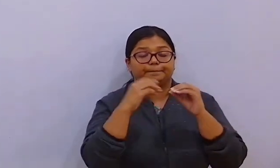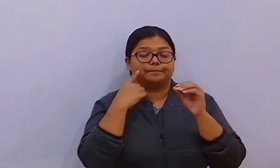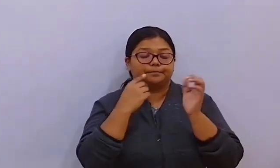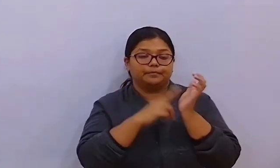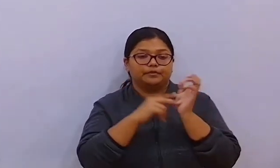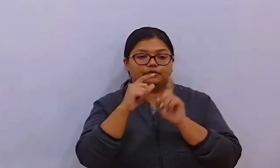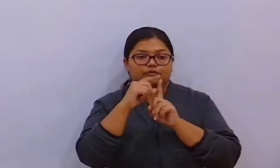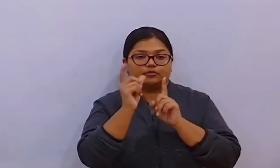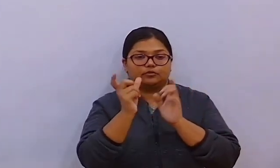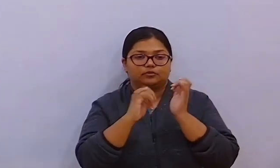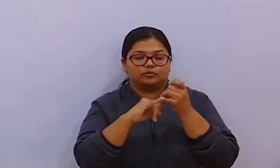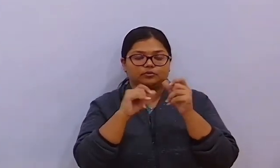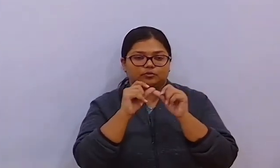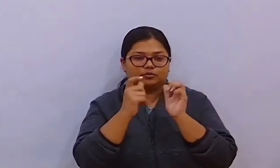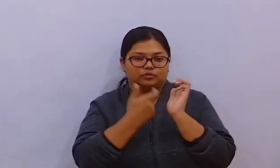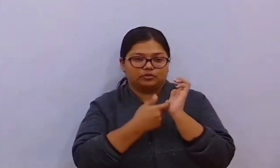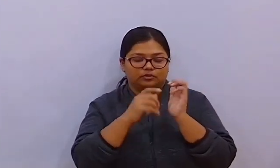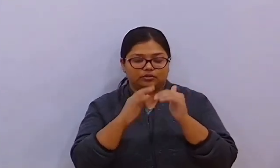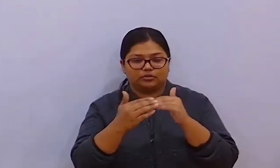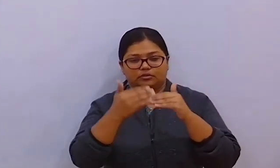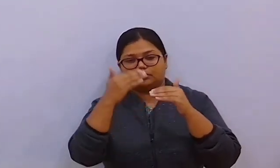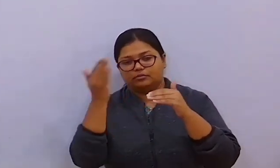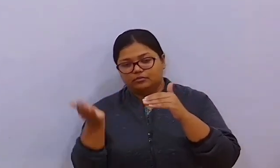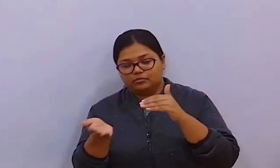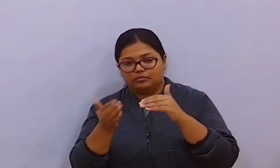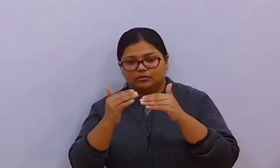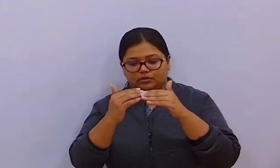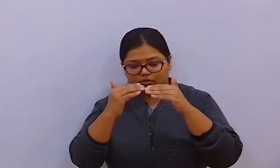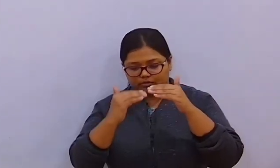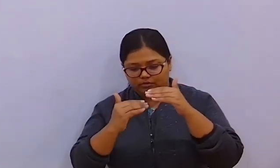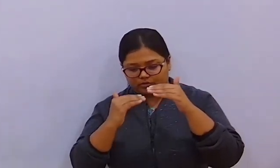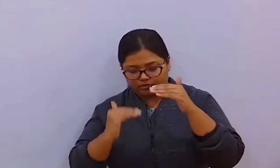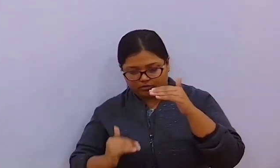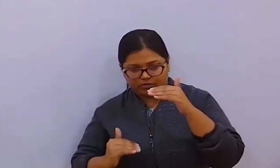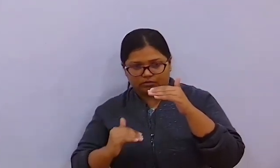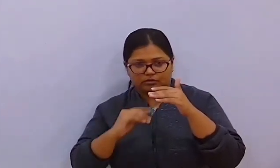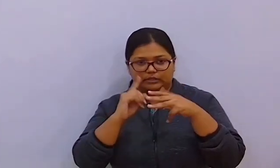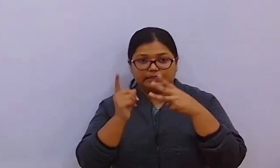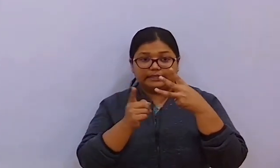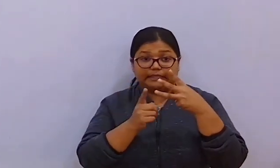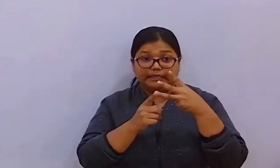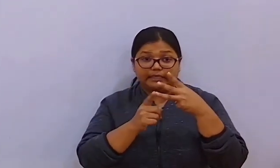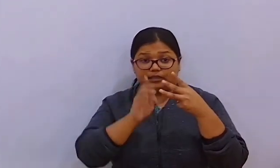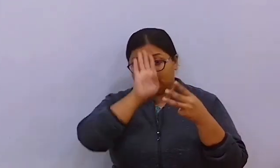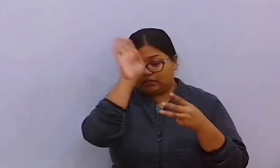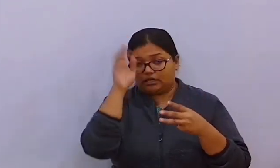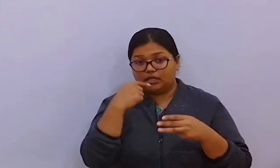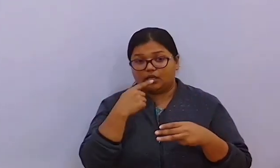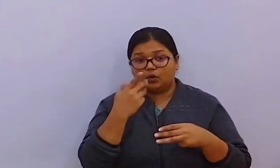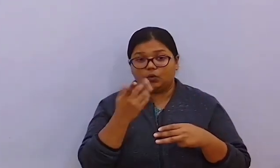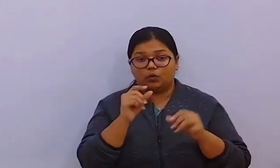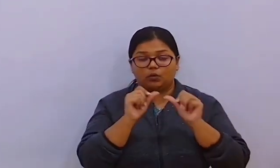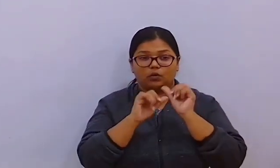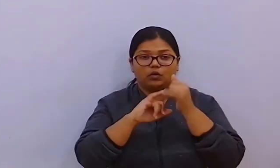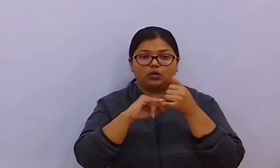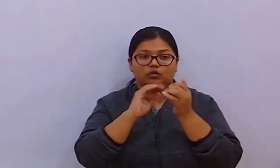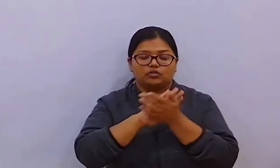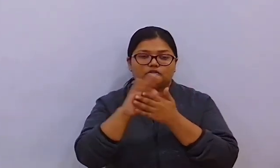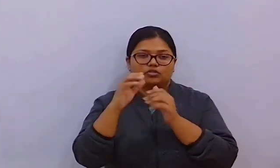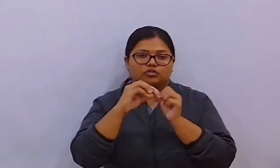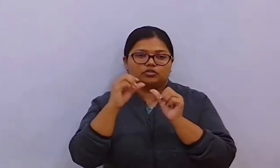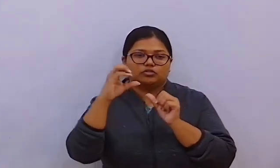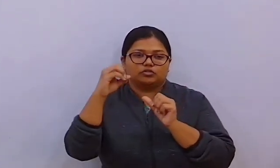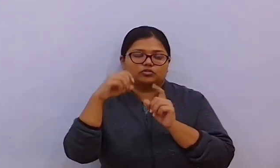बैठे, अशोक गद्दी पर बैठे और सिहली अभिलेख या स्त्रोत के अनुसार यह कहा जाता है अशोक